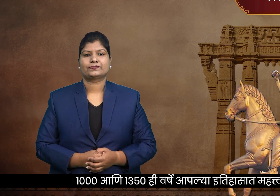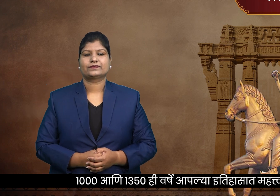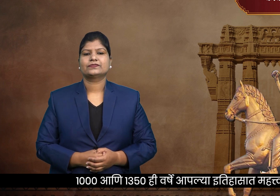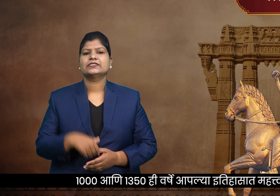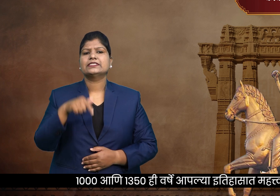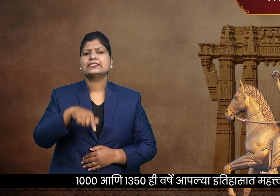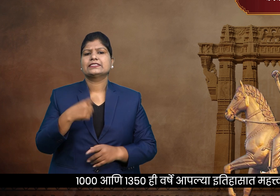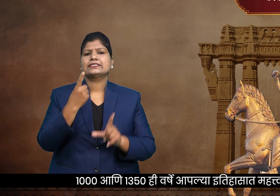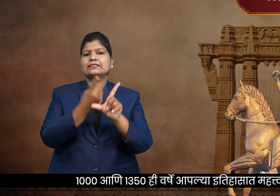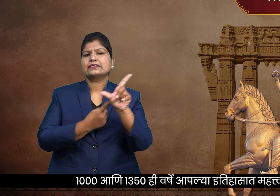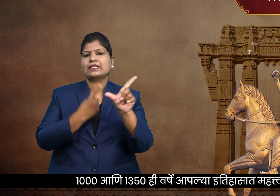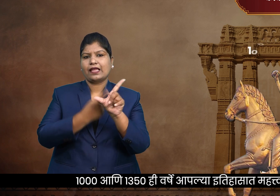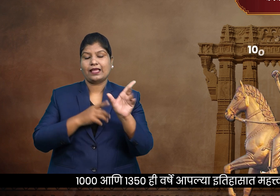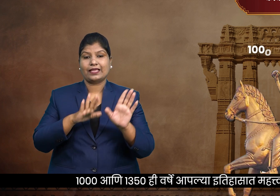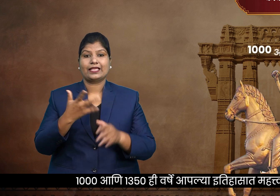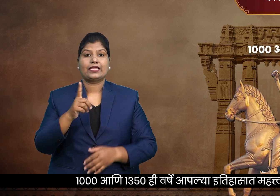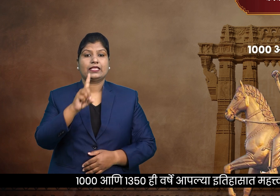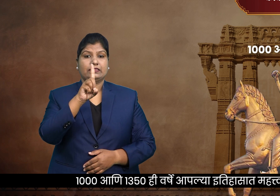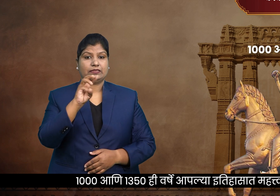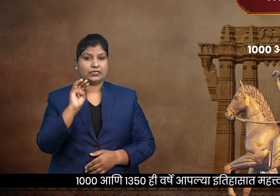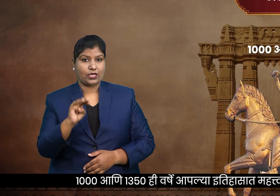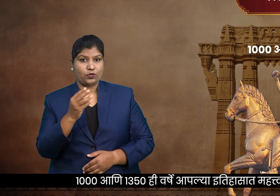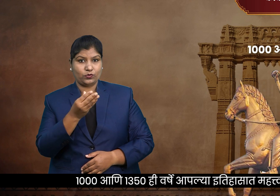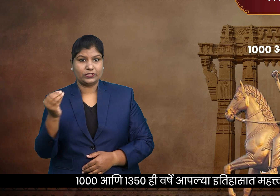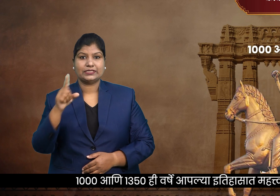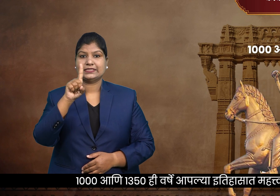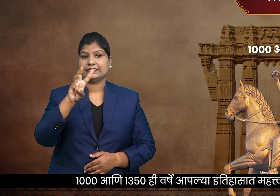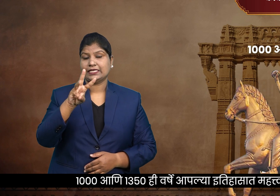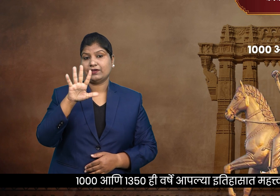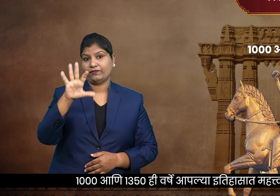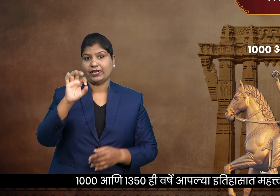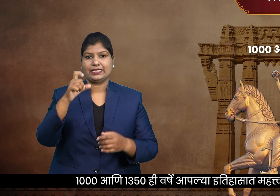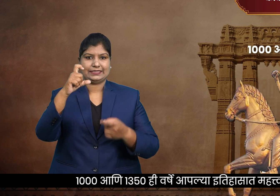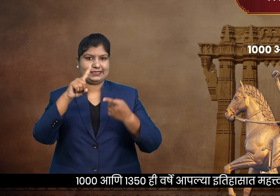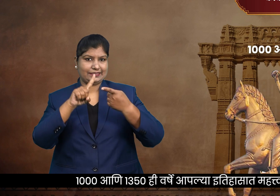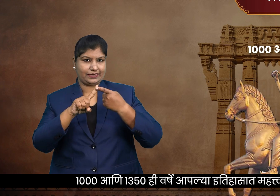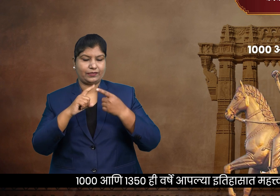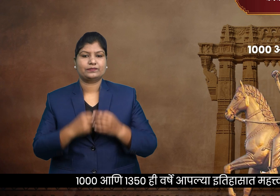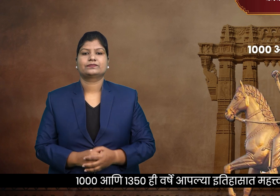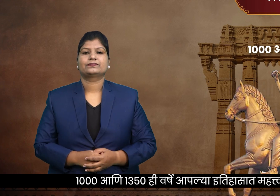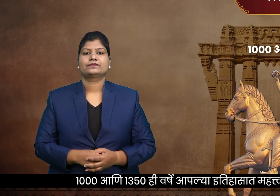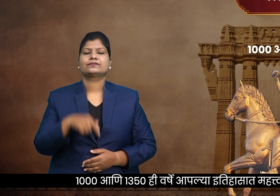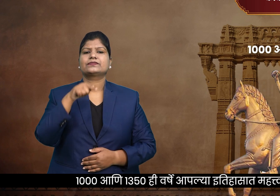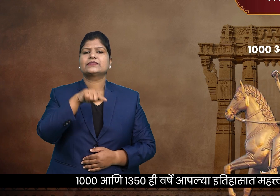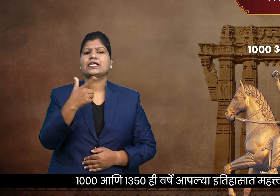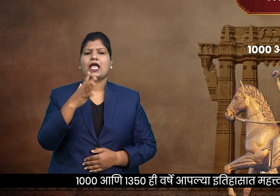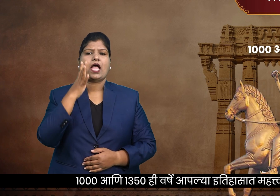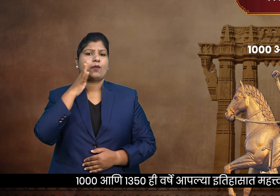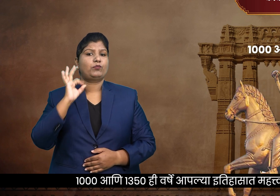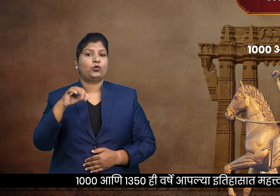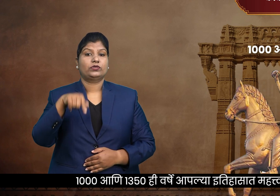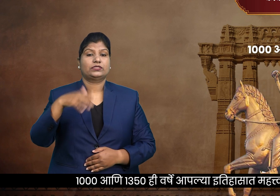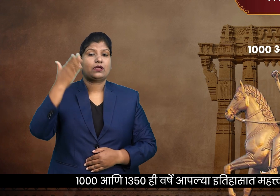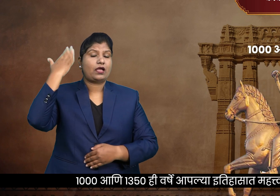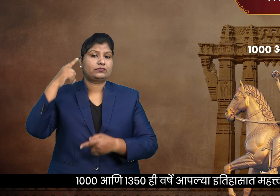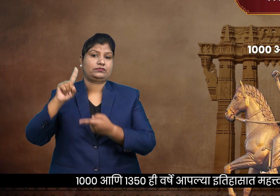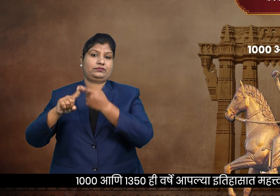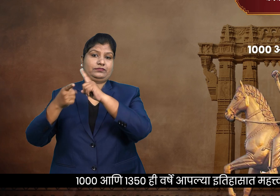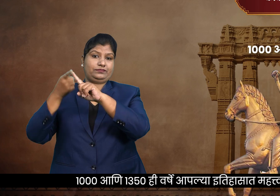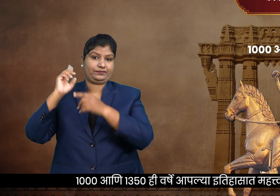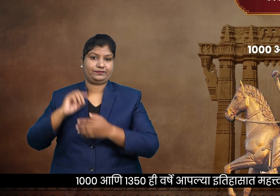1000 आणि 1350 ही वर्षे आपल्या इतिहासात महत्त्वाची आहेत.